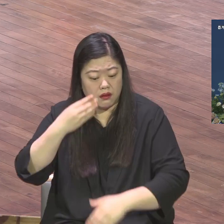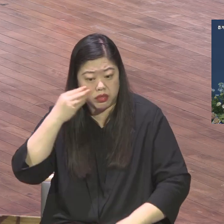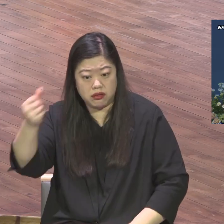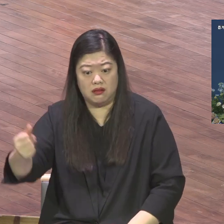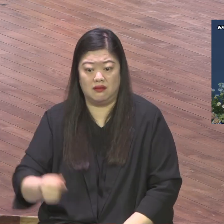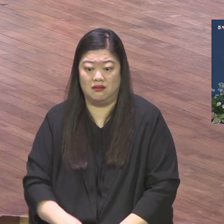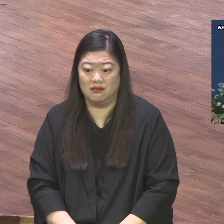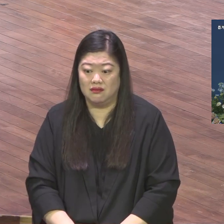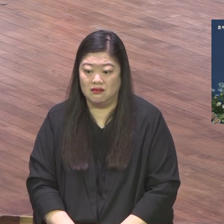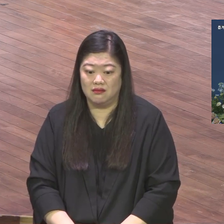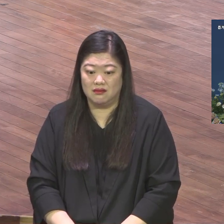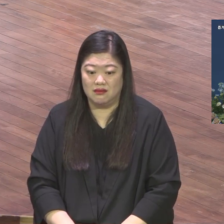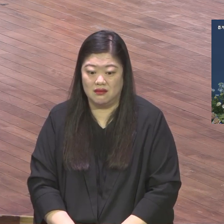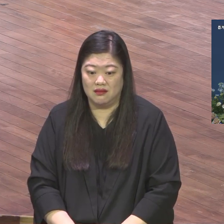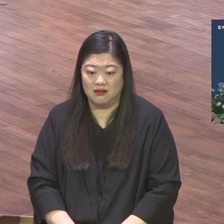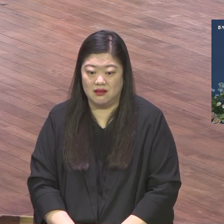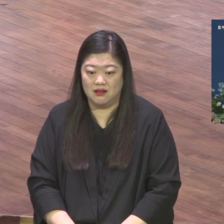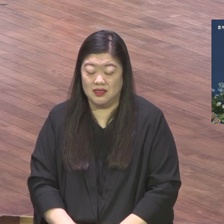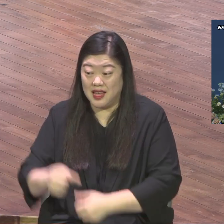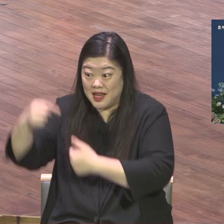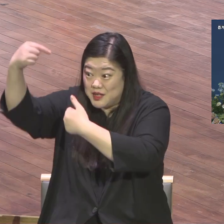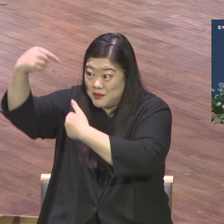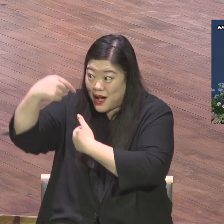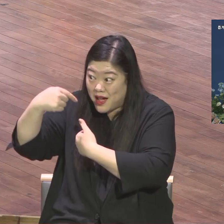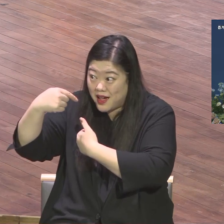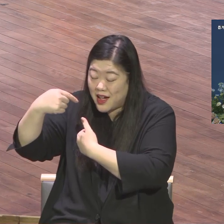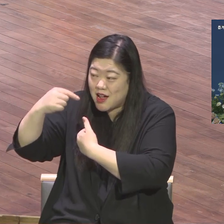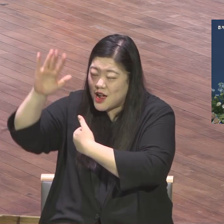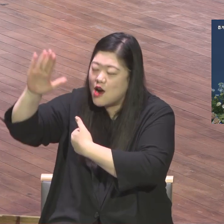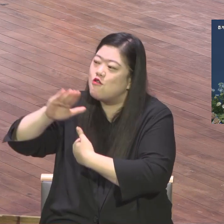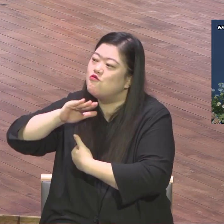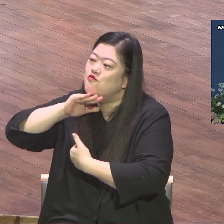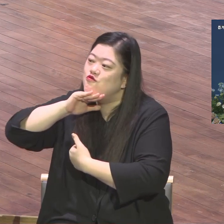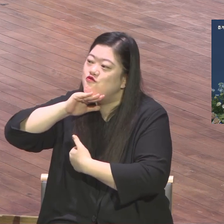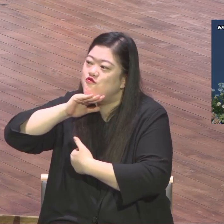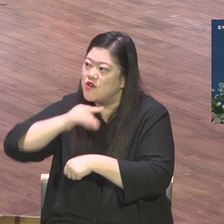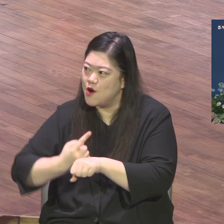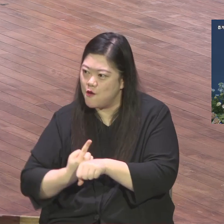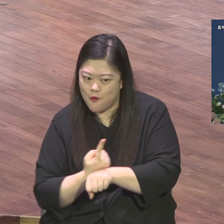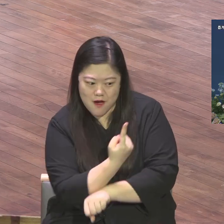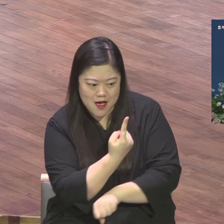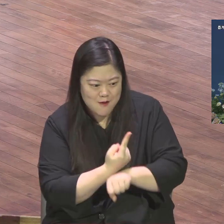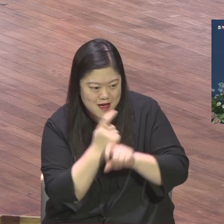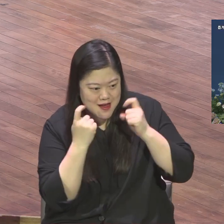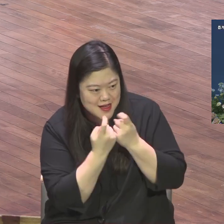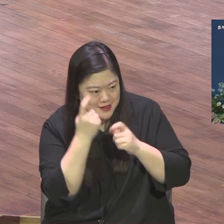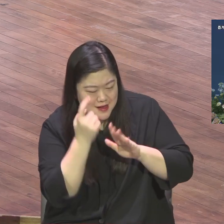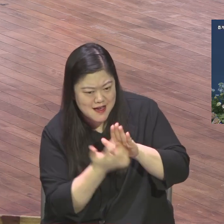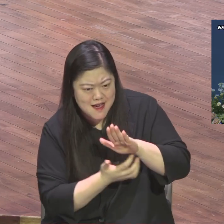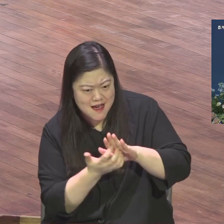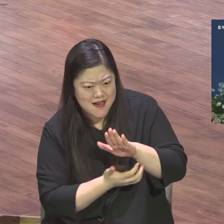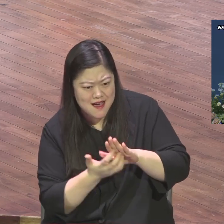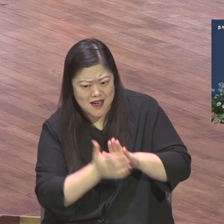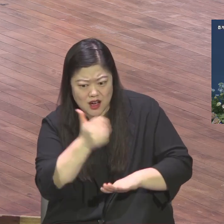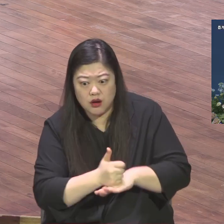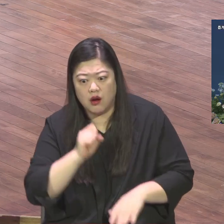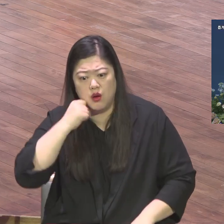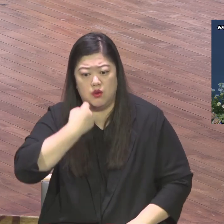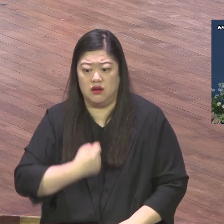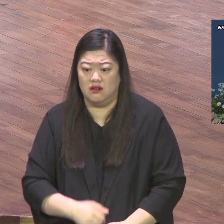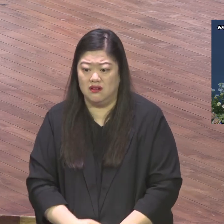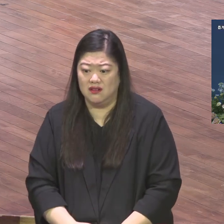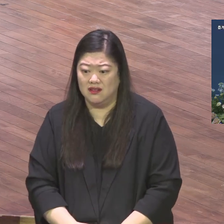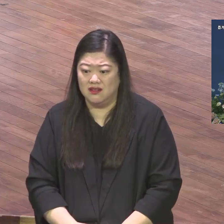말씀대로. 그런데 실제로 이렇게 하나님 말씀대로 하는 것이 쉽지 않습니다.